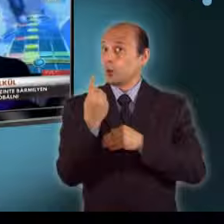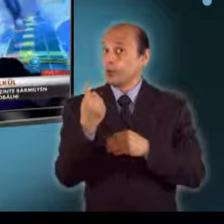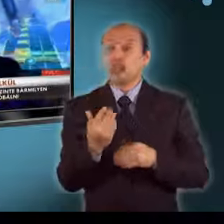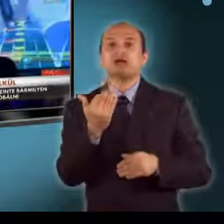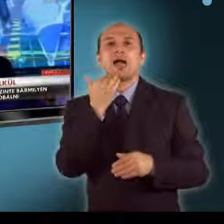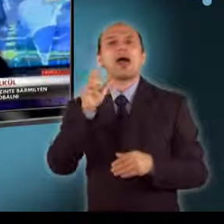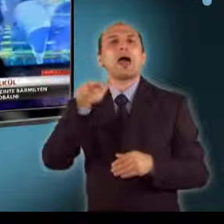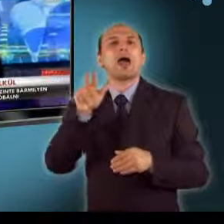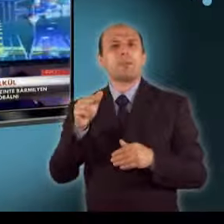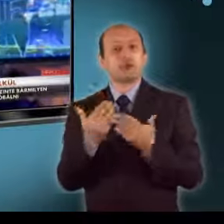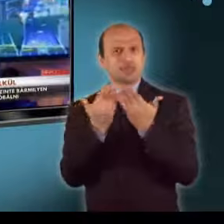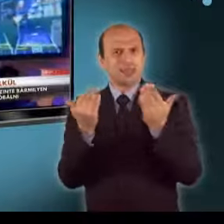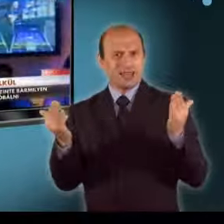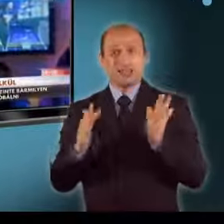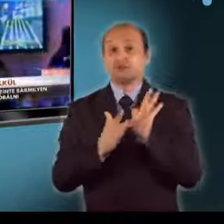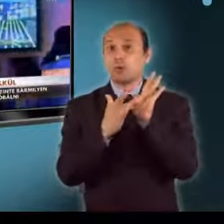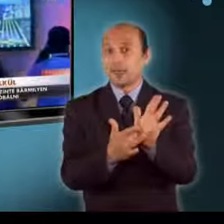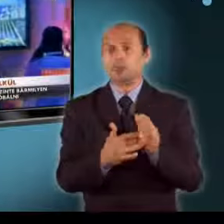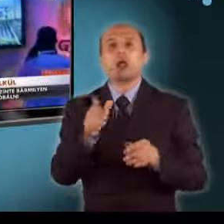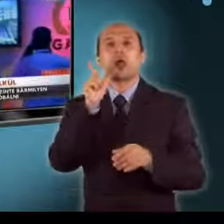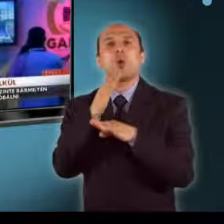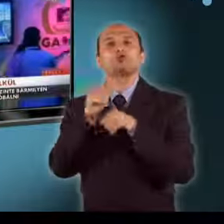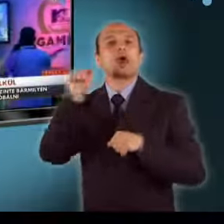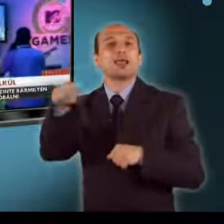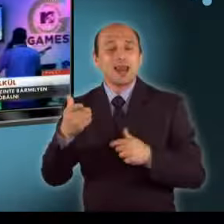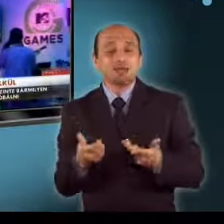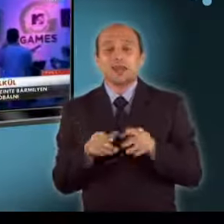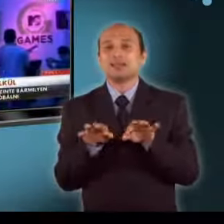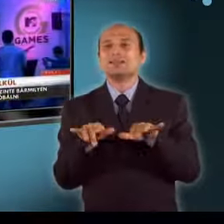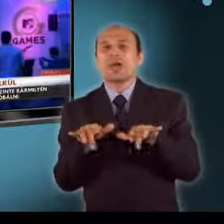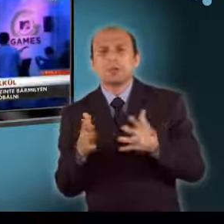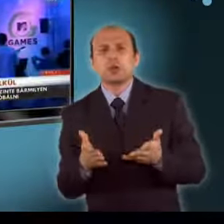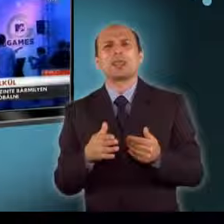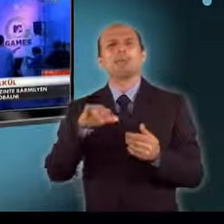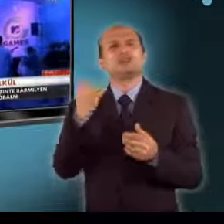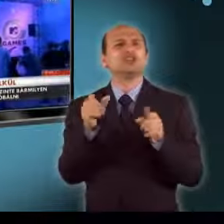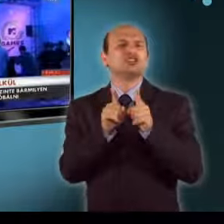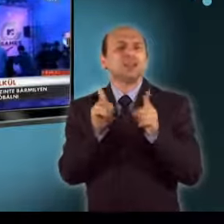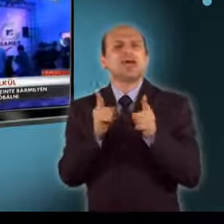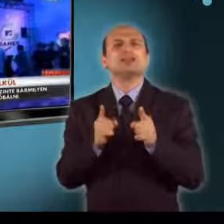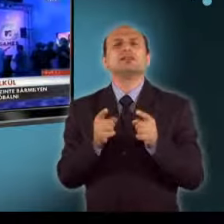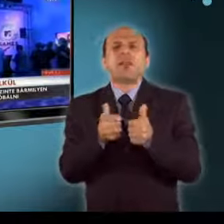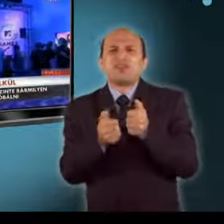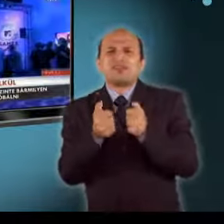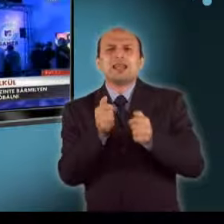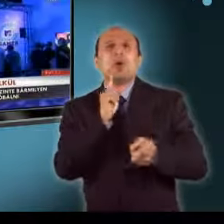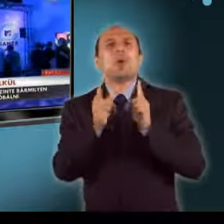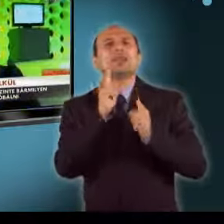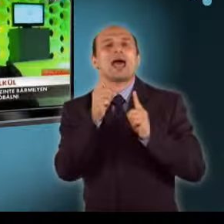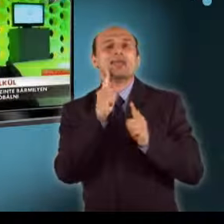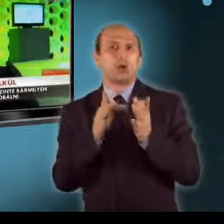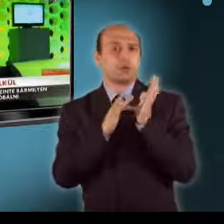nevű kiállításon mutatták be Los Angelesben. Ez a számítógépes és konzol videójátékok legfontosabb